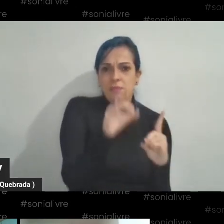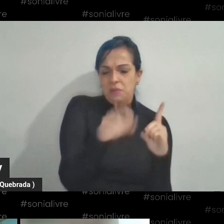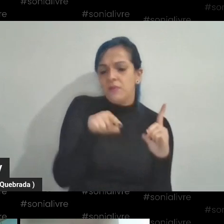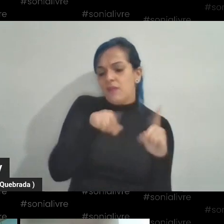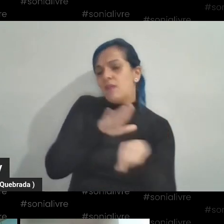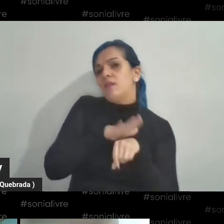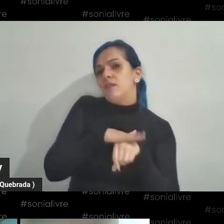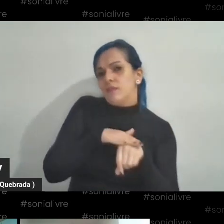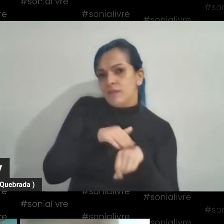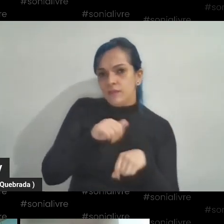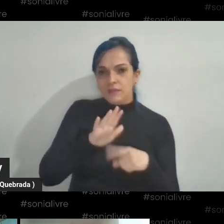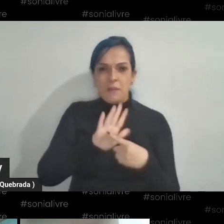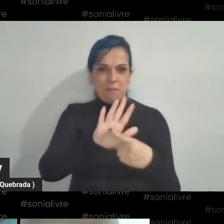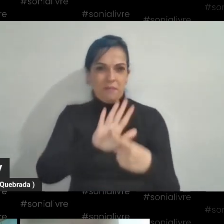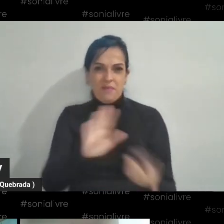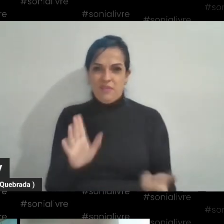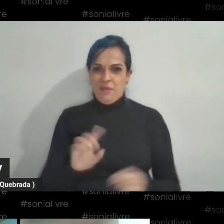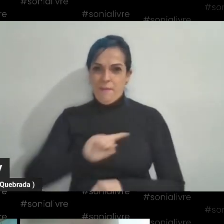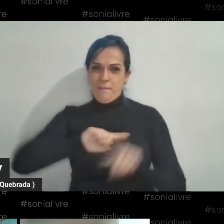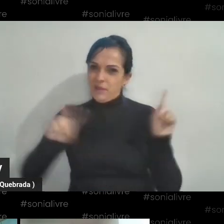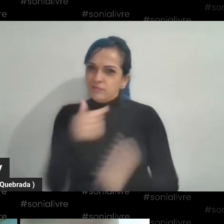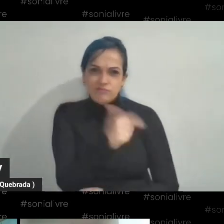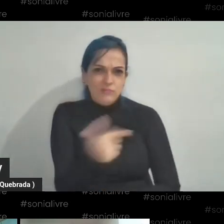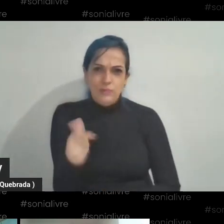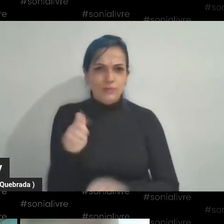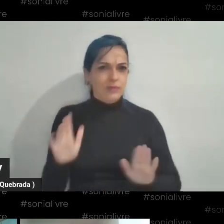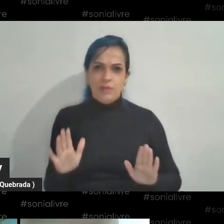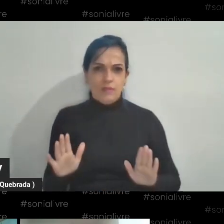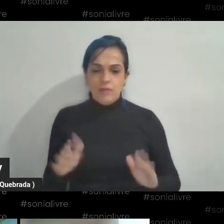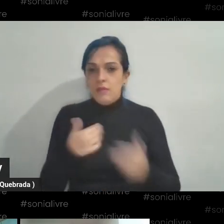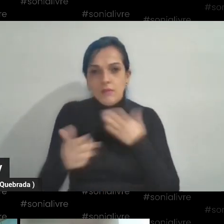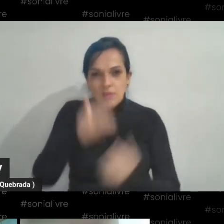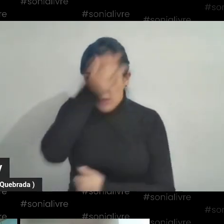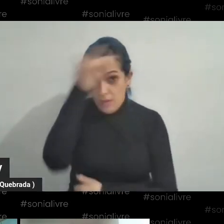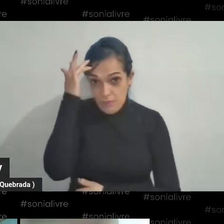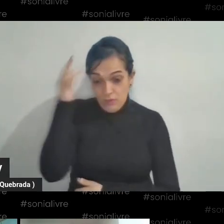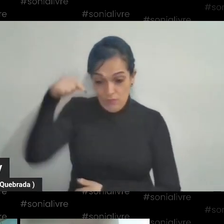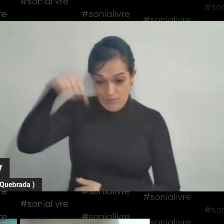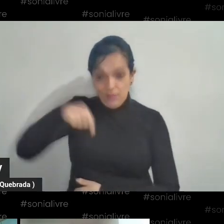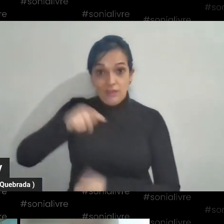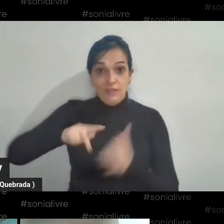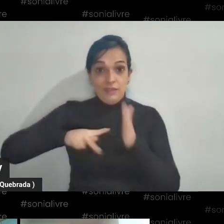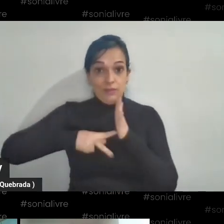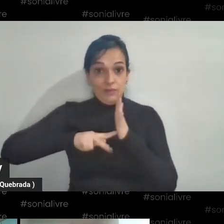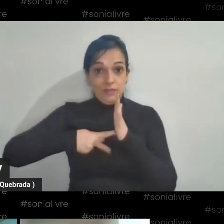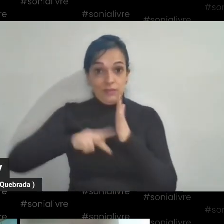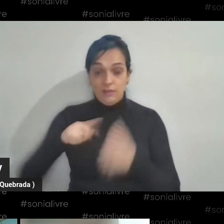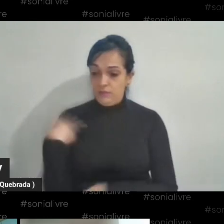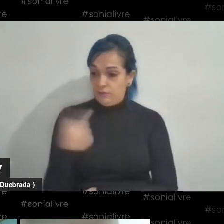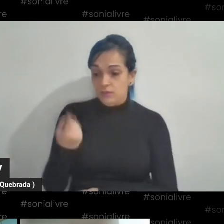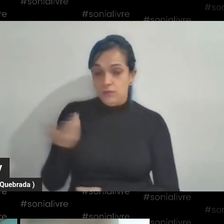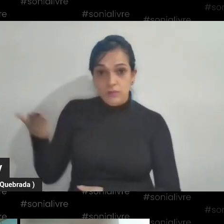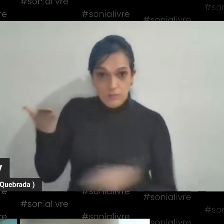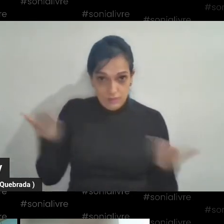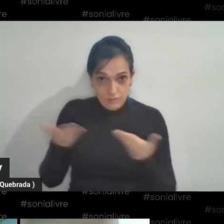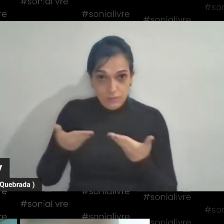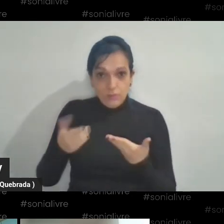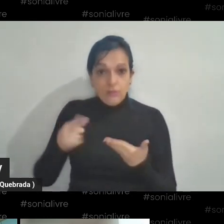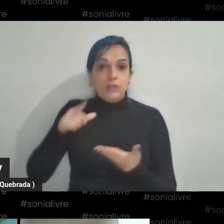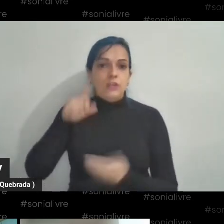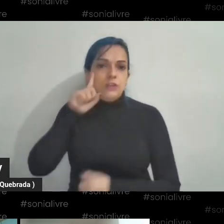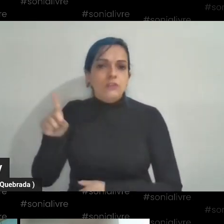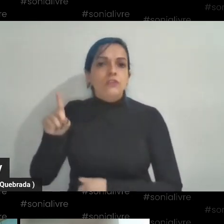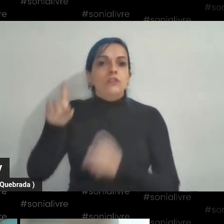Qualquer pessoa pode fazer, pelo menos aqui no sindicato onde nós estamos, quando chega datas comemorativas, Dia das